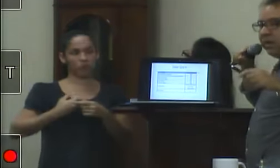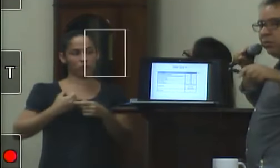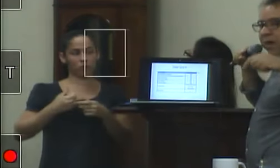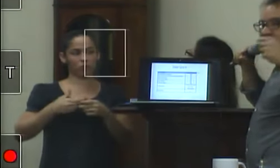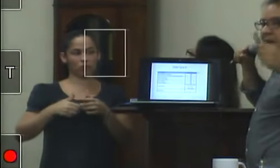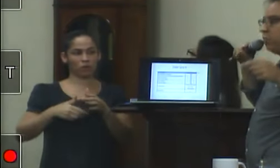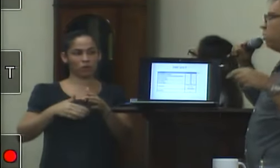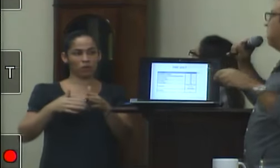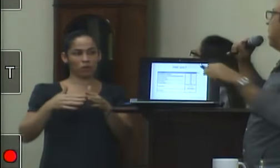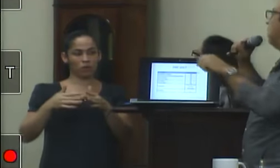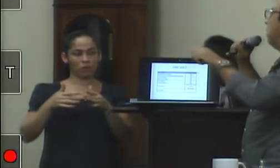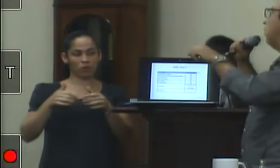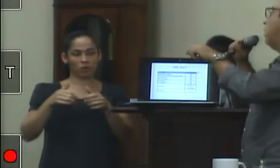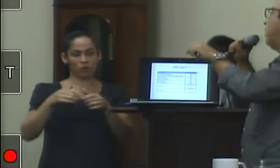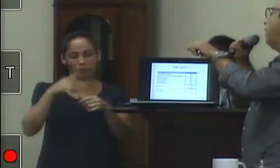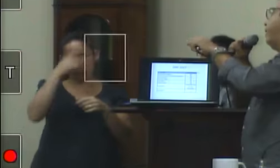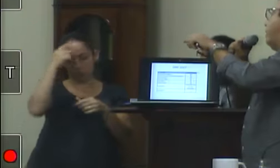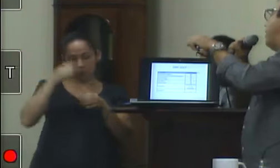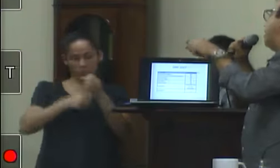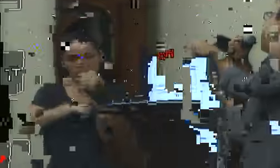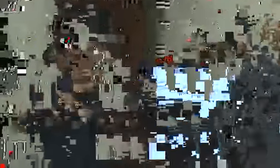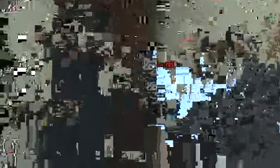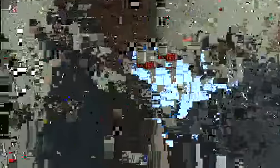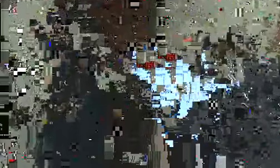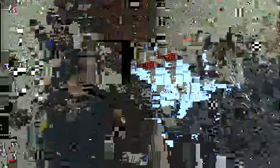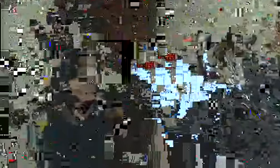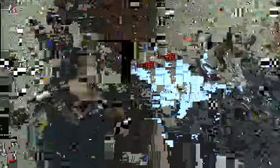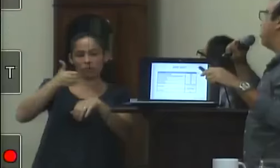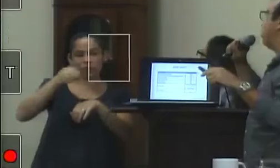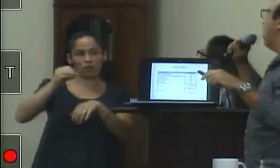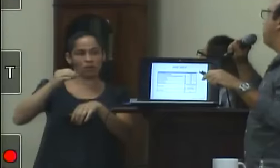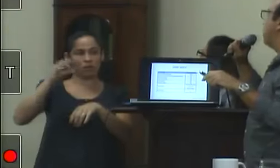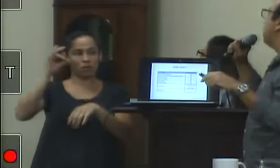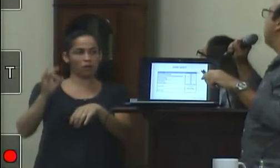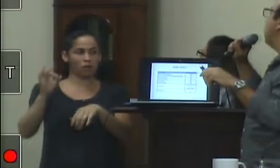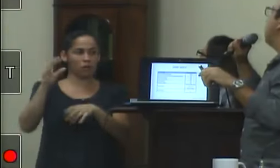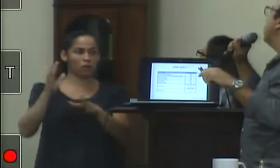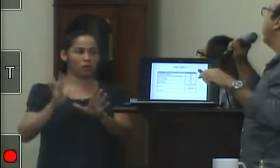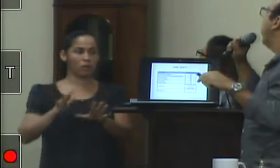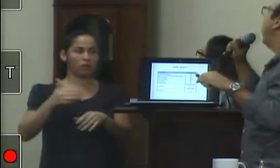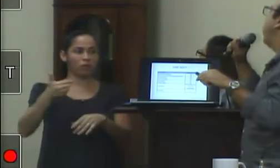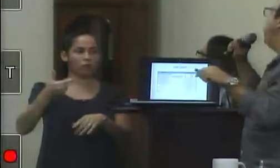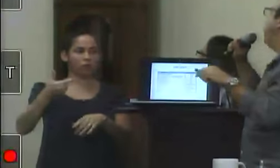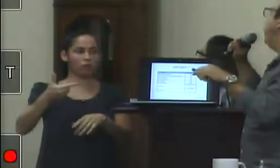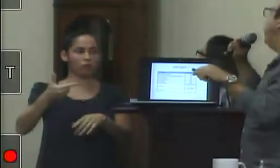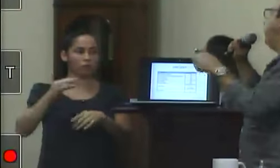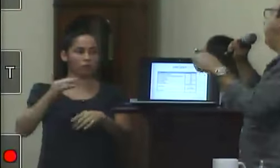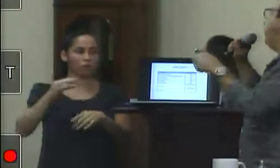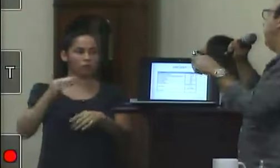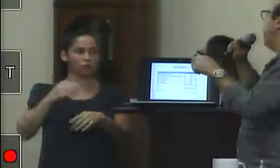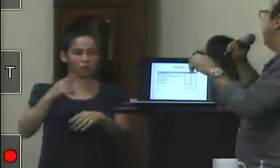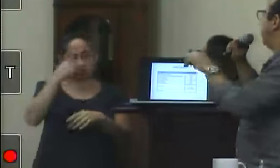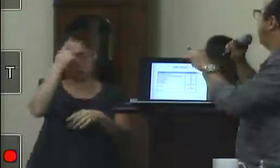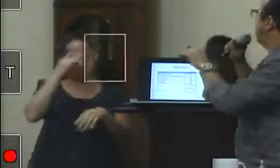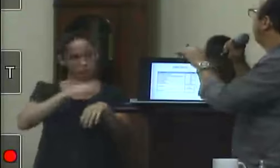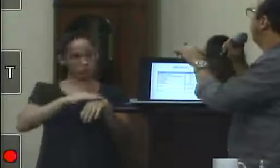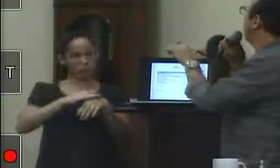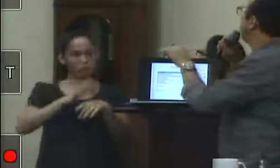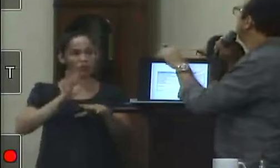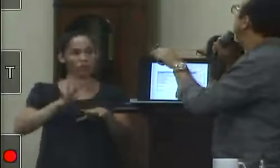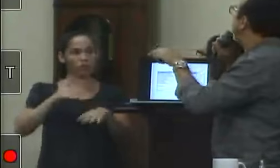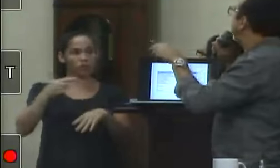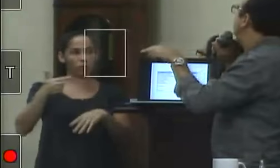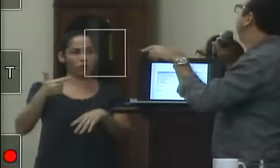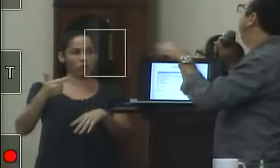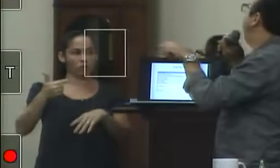passado mais 10%, então a gente espera ter 20 casos novos esse ano, né? E eu acho que já são